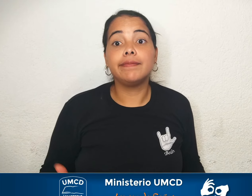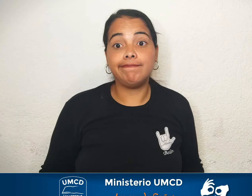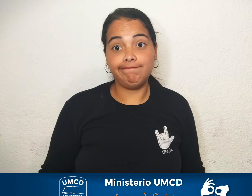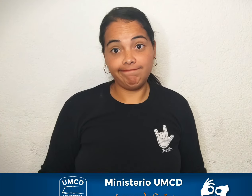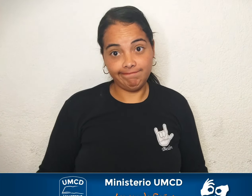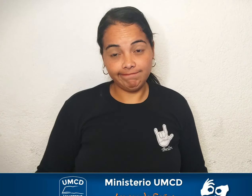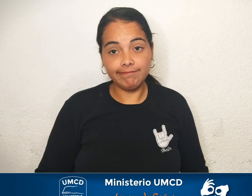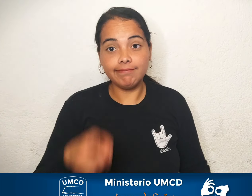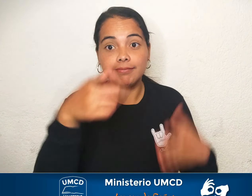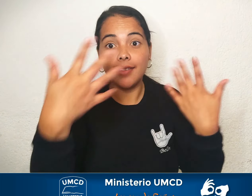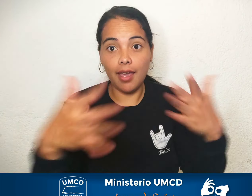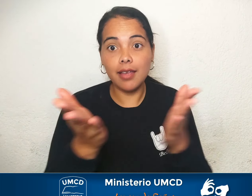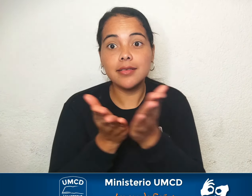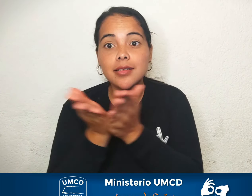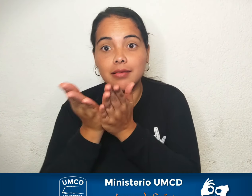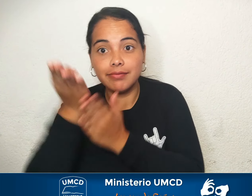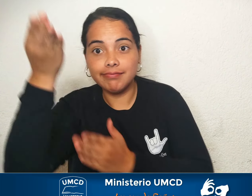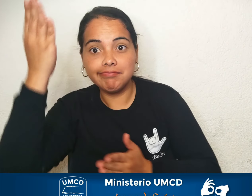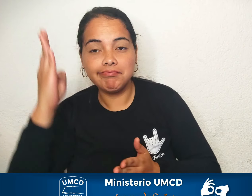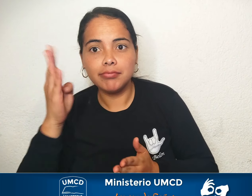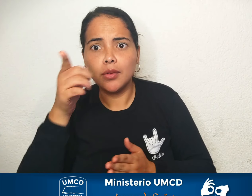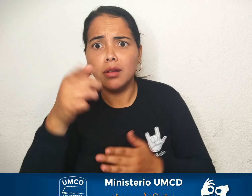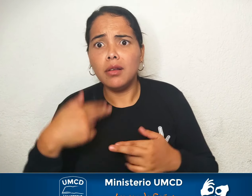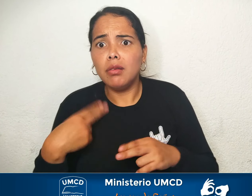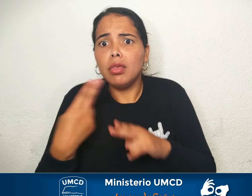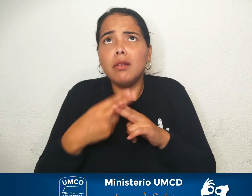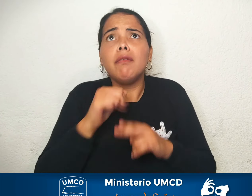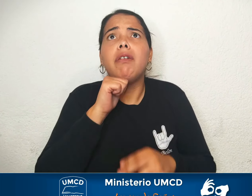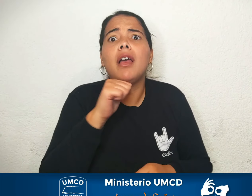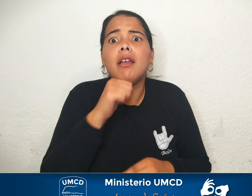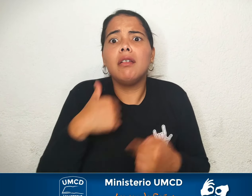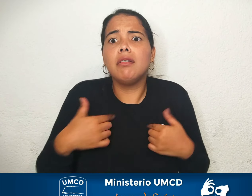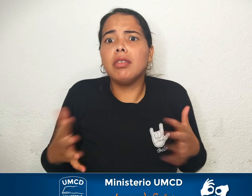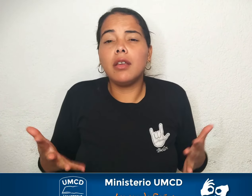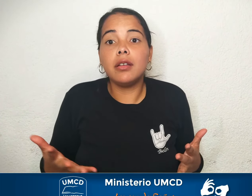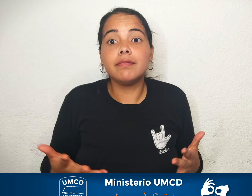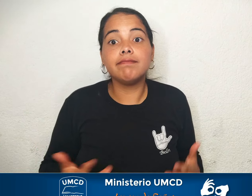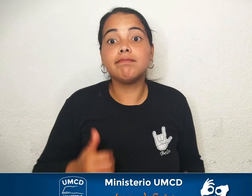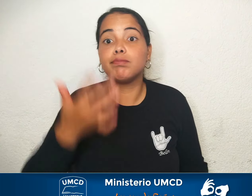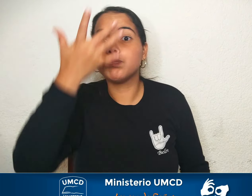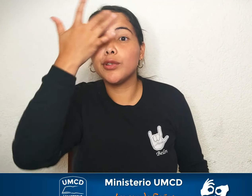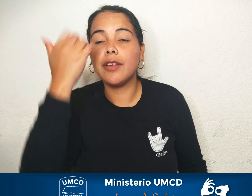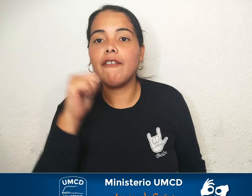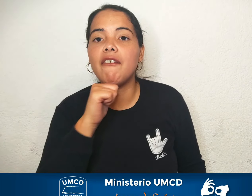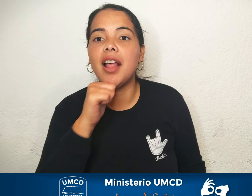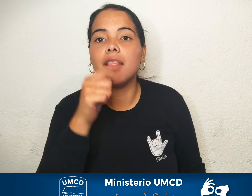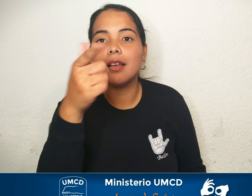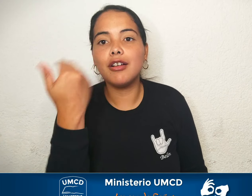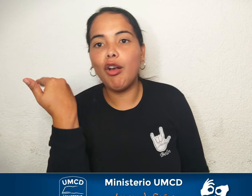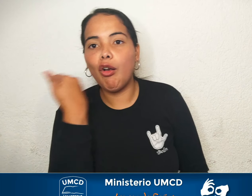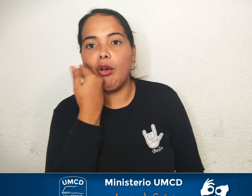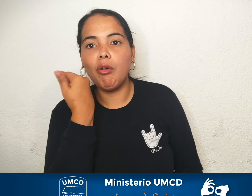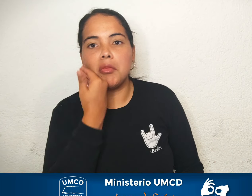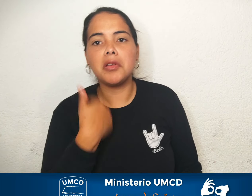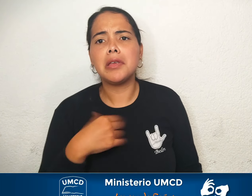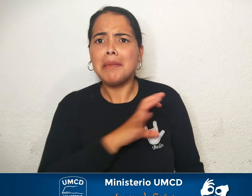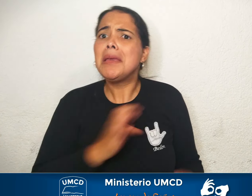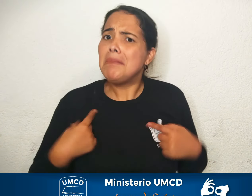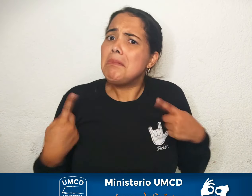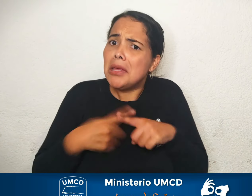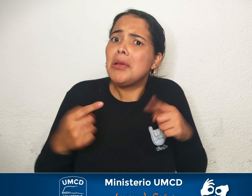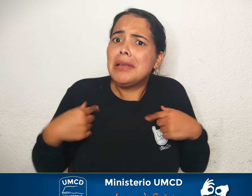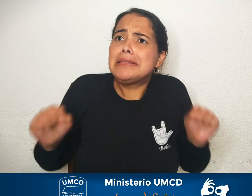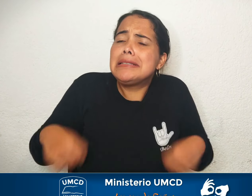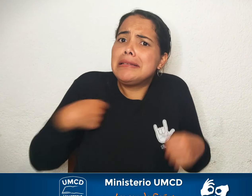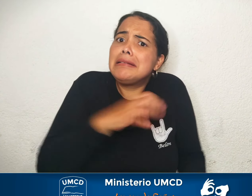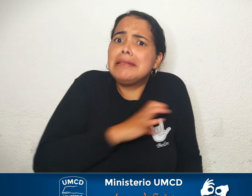en la edificación de la vida de otras personas. Muchos somos cristianos pasivos en esa parte. Y